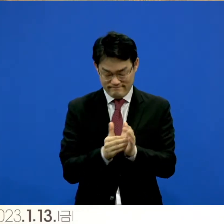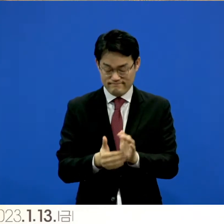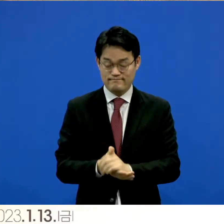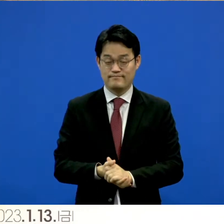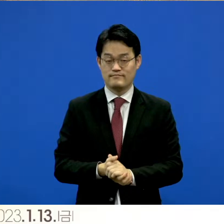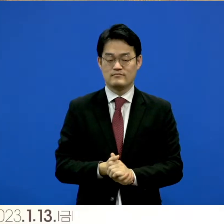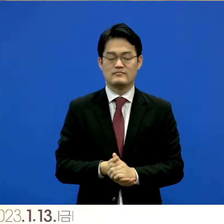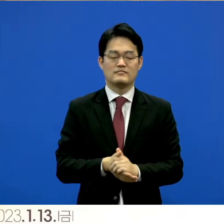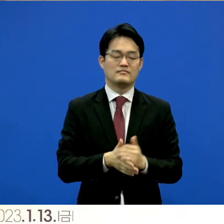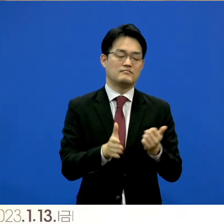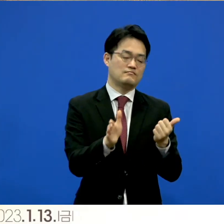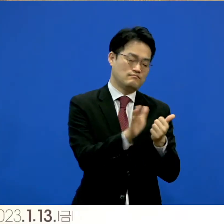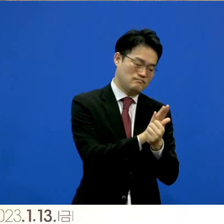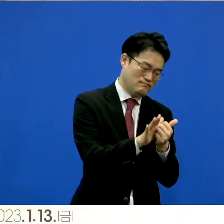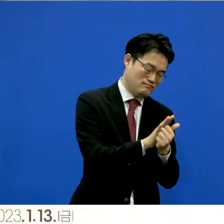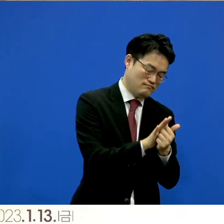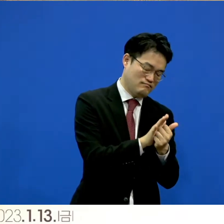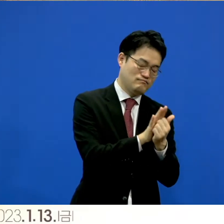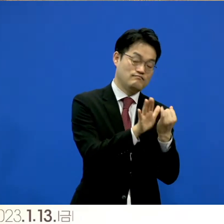환대.